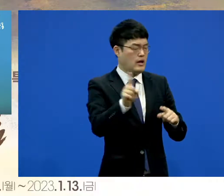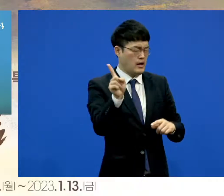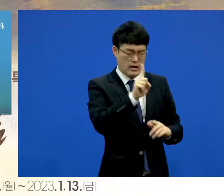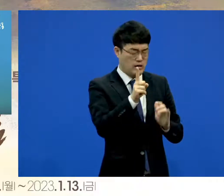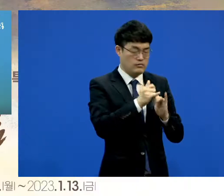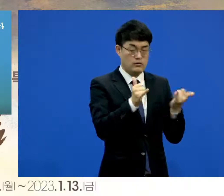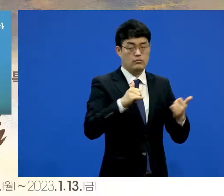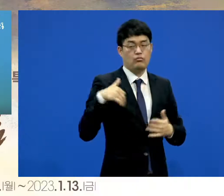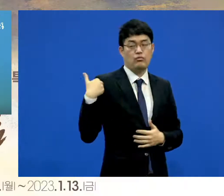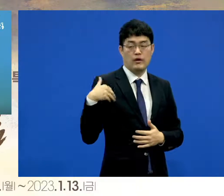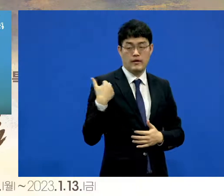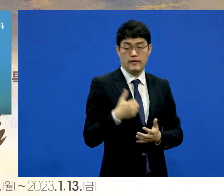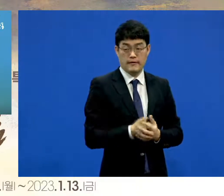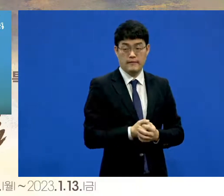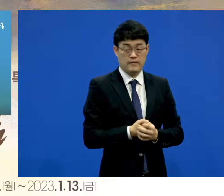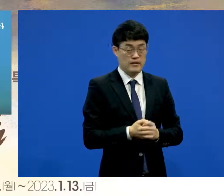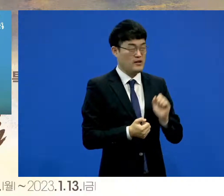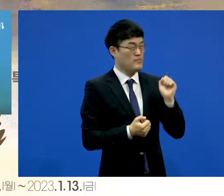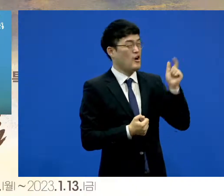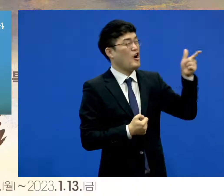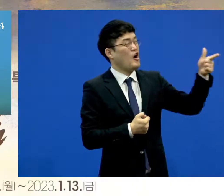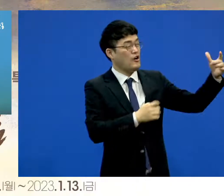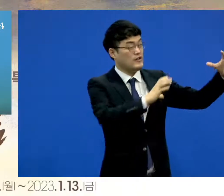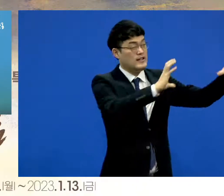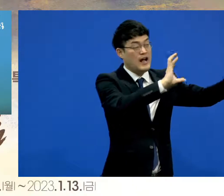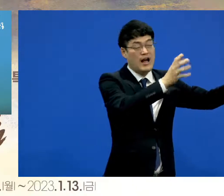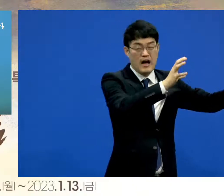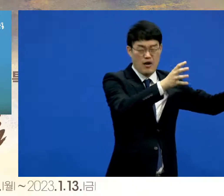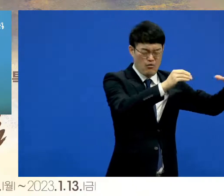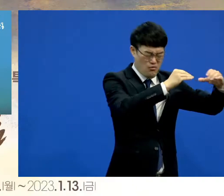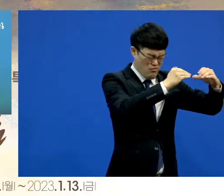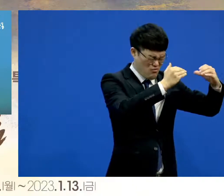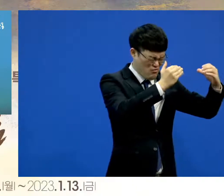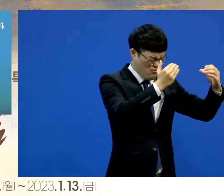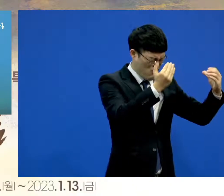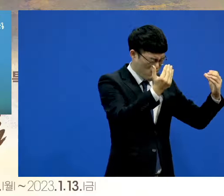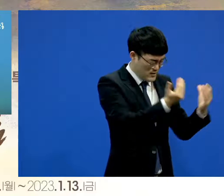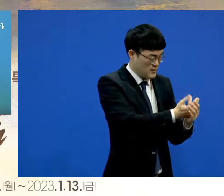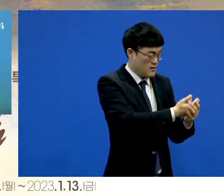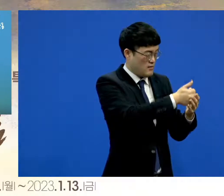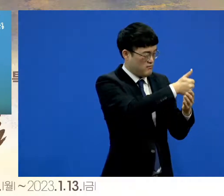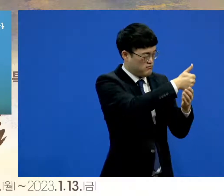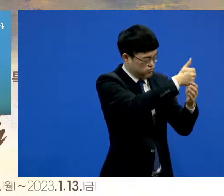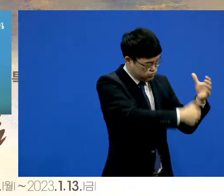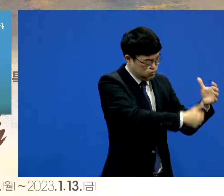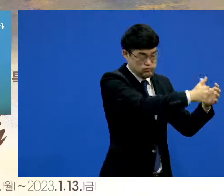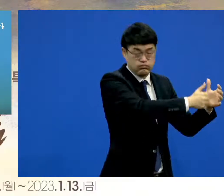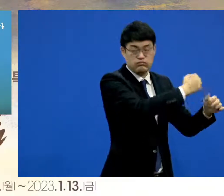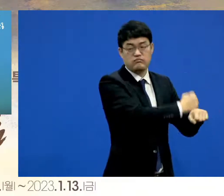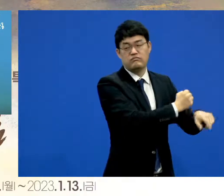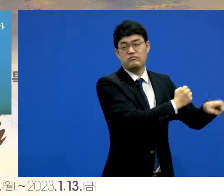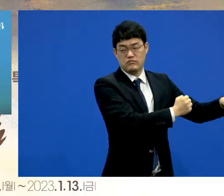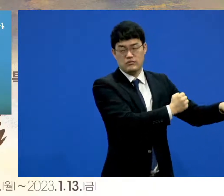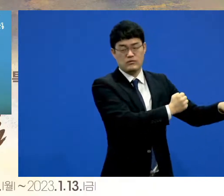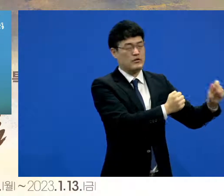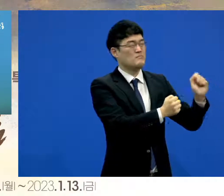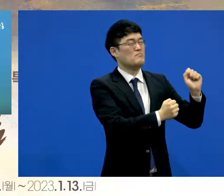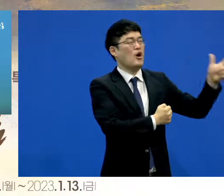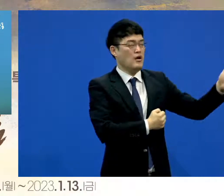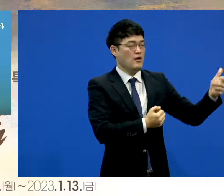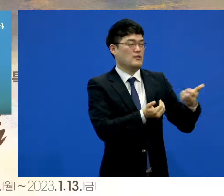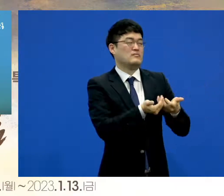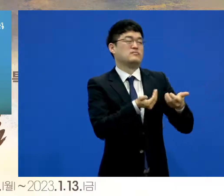그 먼 나라는 그를 놓아주지 않을 수 있는 거예요. 자, 아버지를 떠난 이후에 탕자는 모든 것을